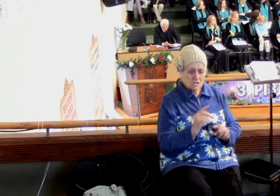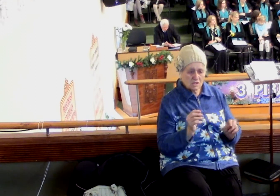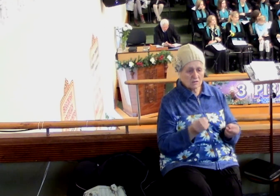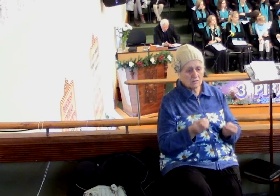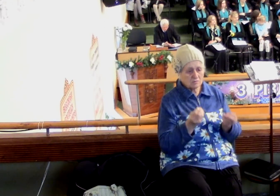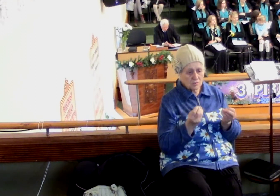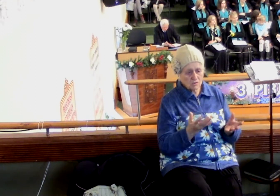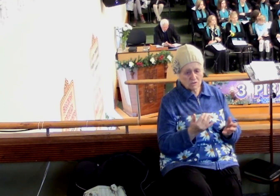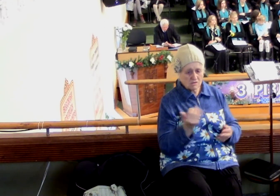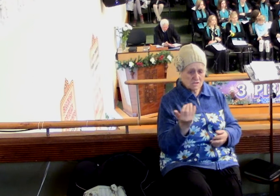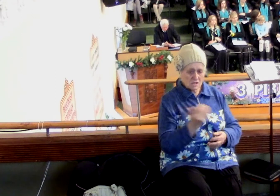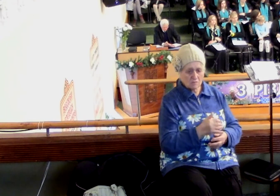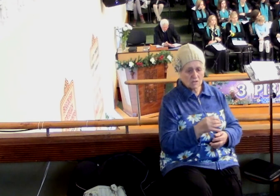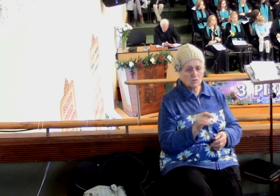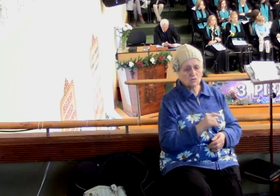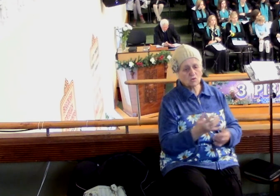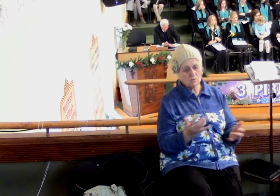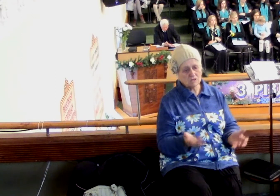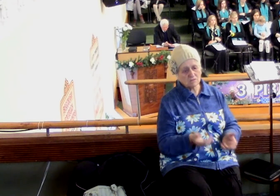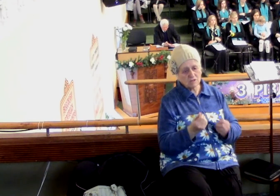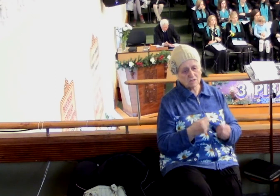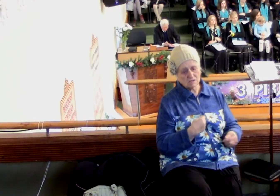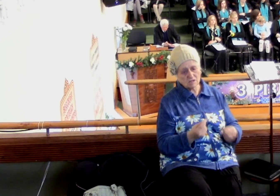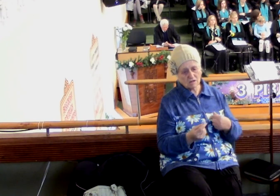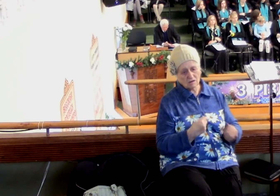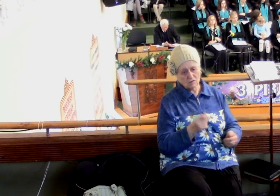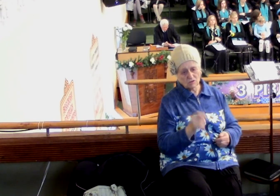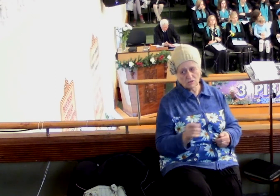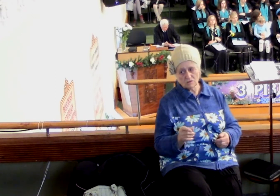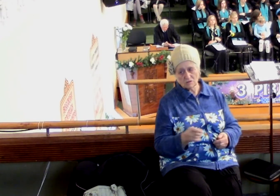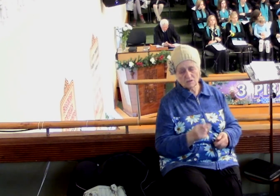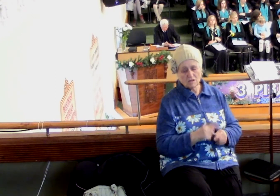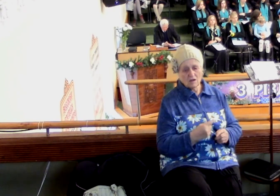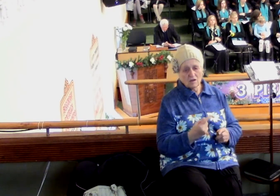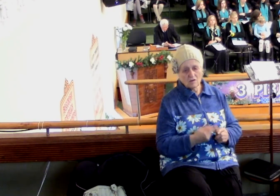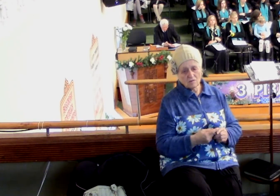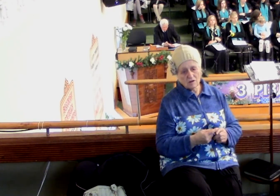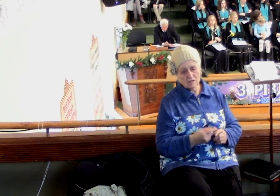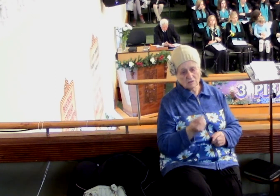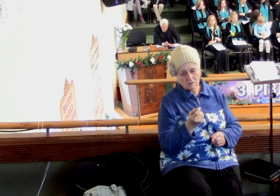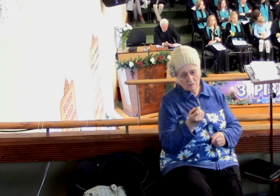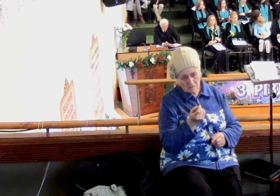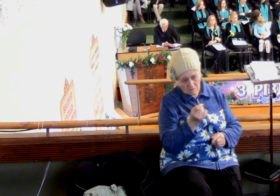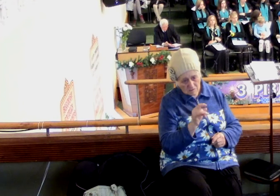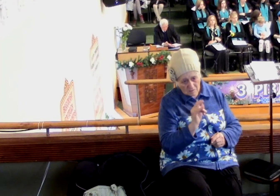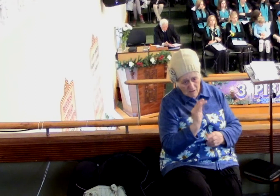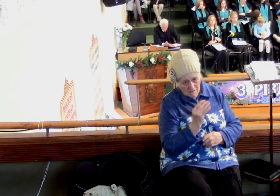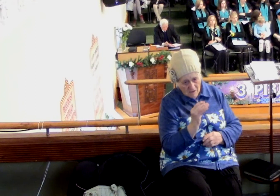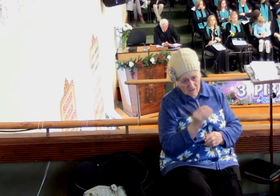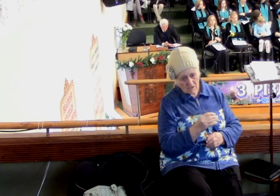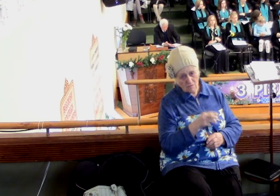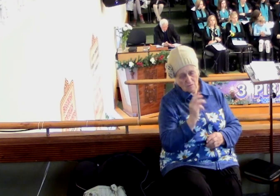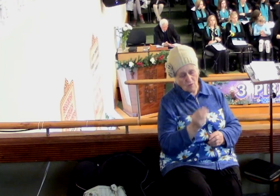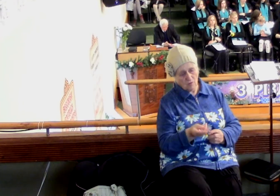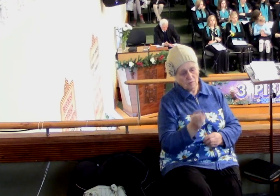просто незаметно, чтобы спасти страдающих людей. И в этой крохе Бог пришел на землю. В